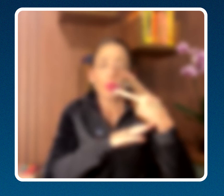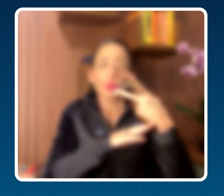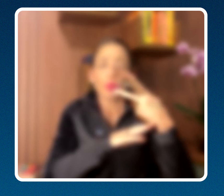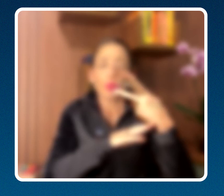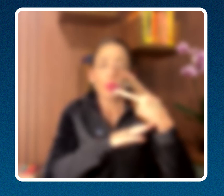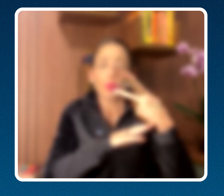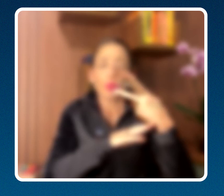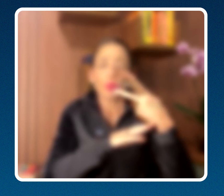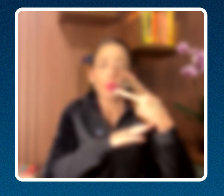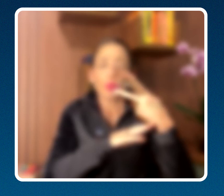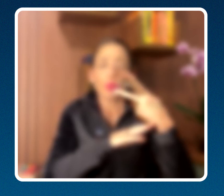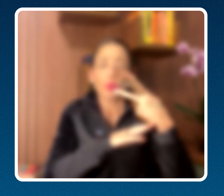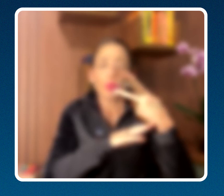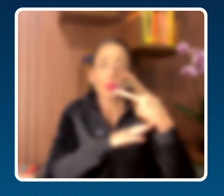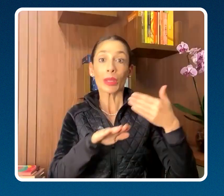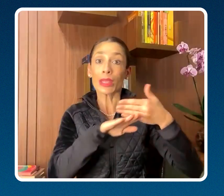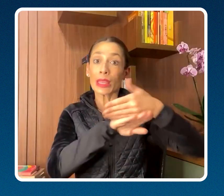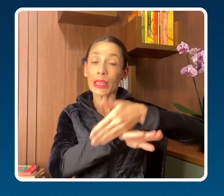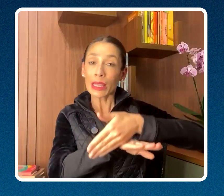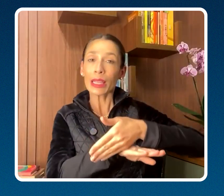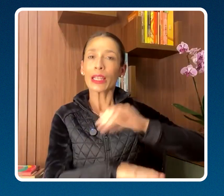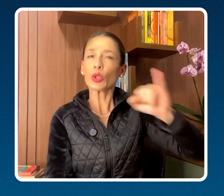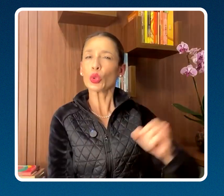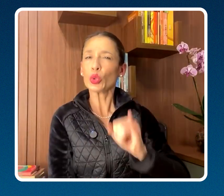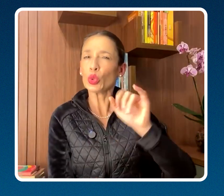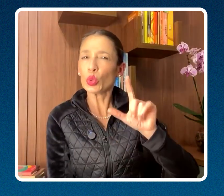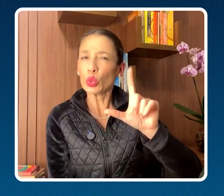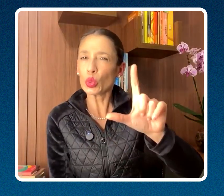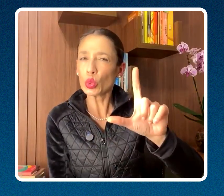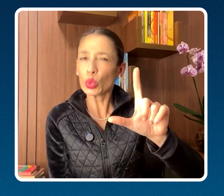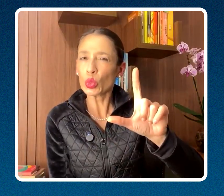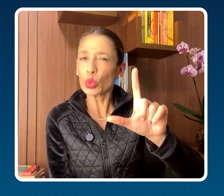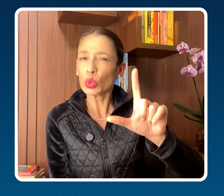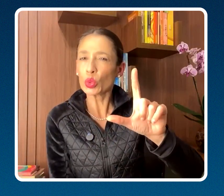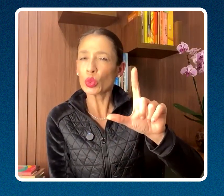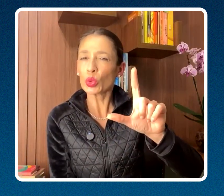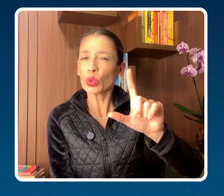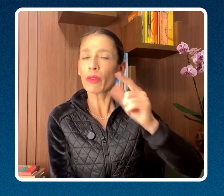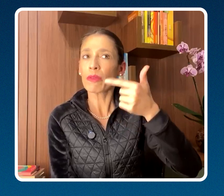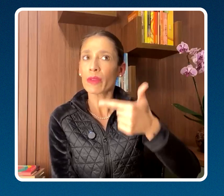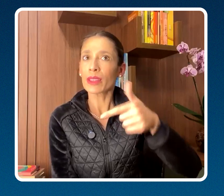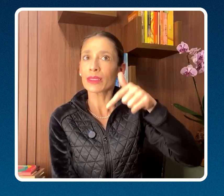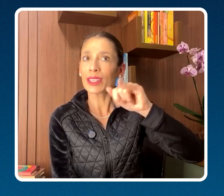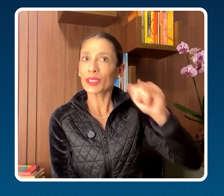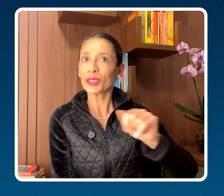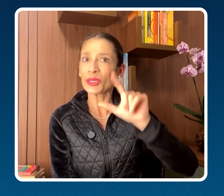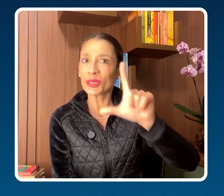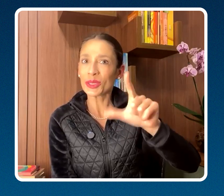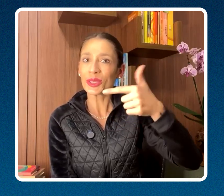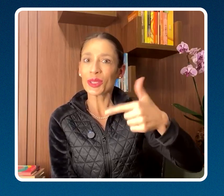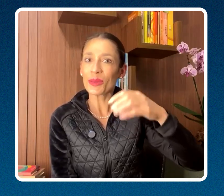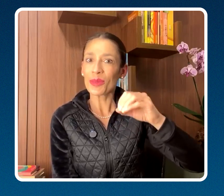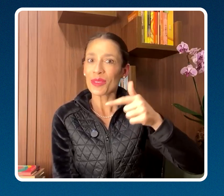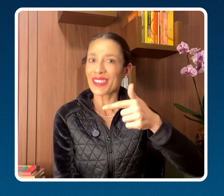Eu entrei em julho de 2020. Em 27 de julho de 2023, eu fiz a minha